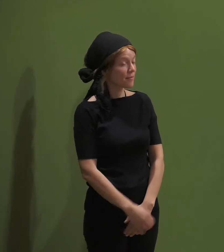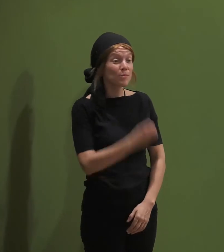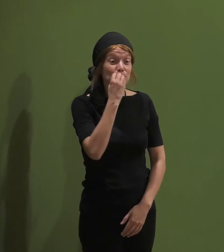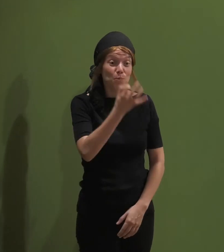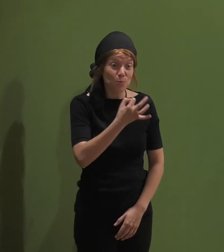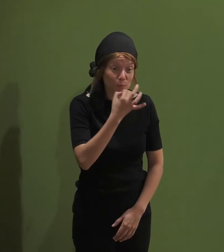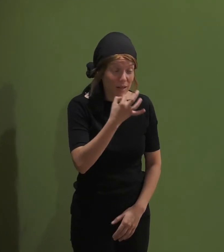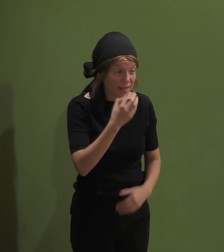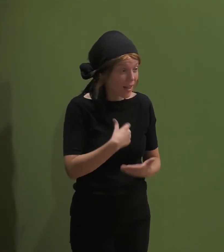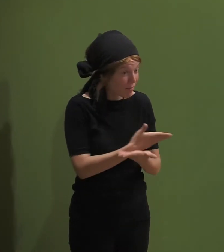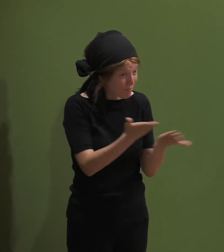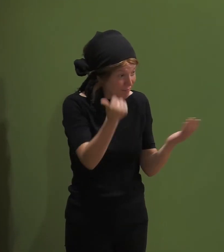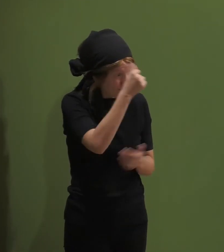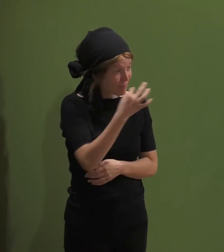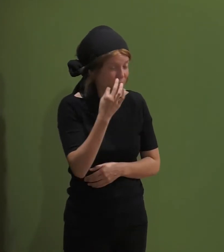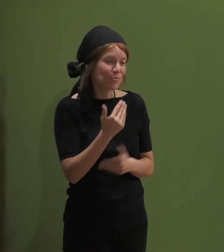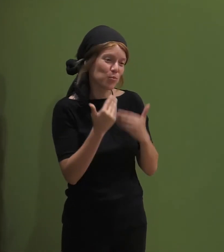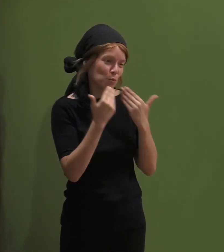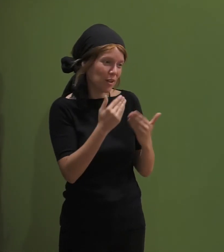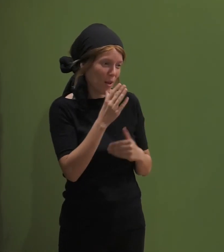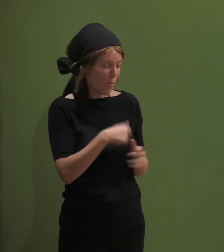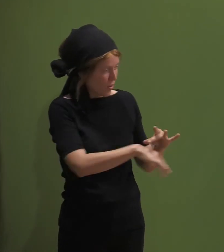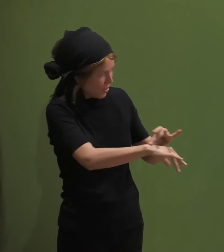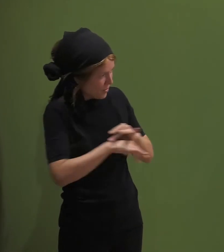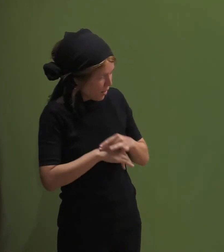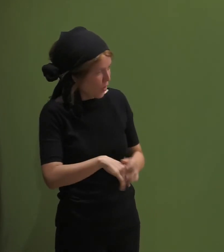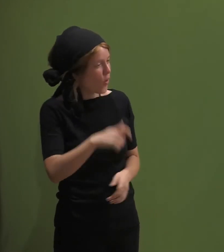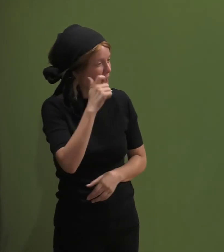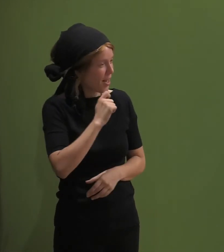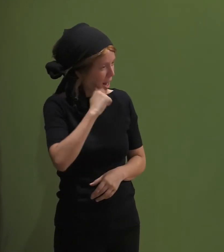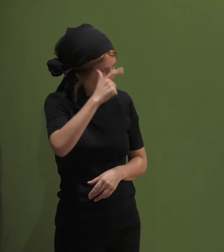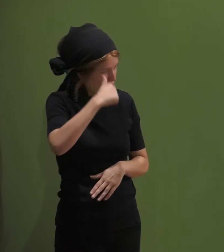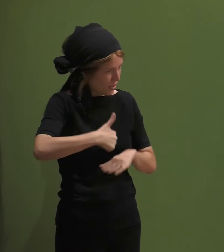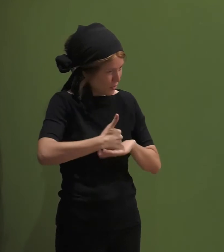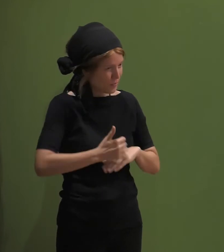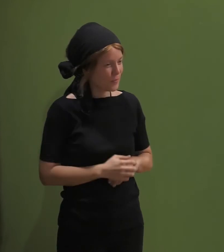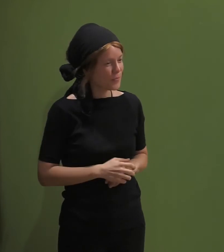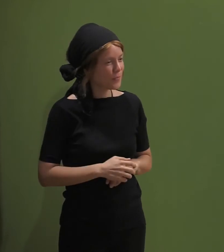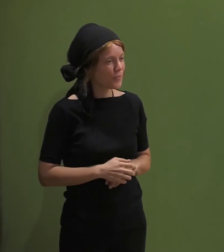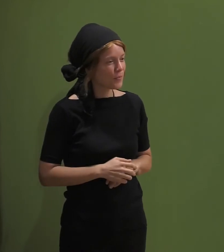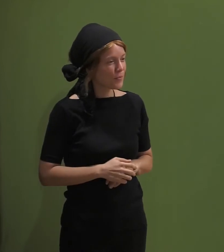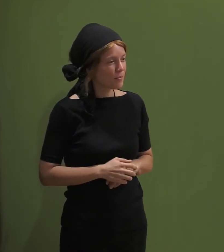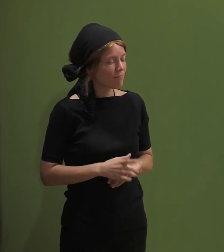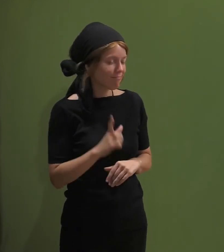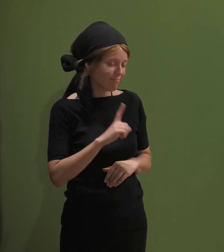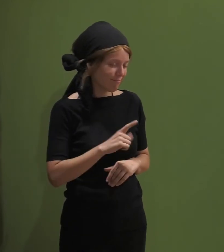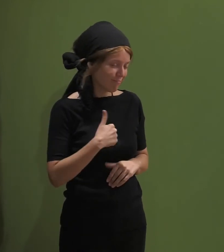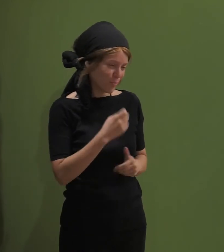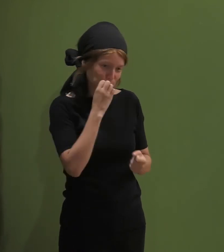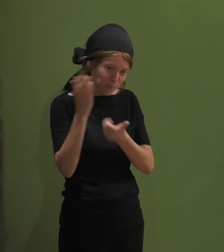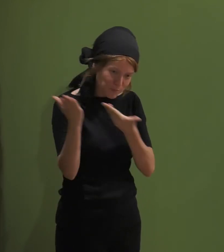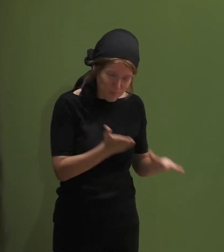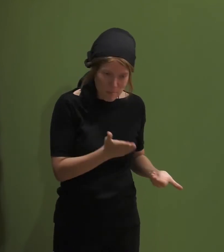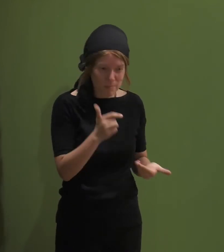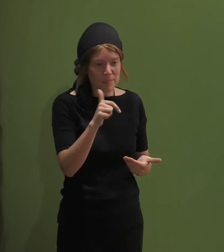Buenas tardes a todas y a todos. Muchas gracias por la amable invitación, querido rector. Doy formalmente la bienvenida a